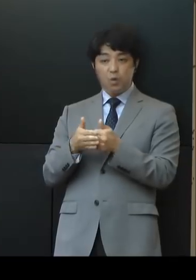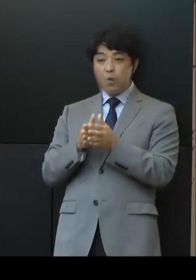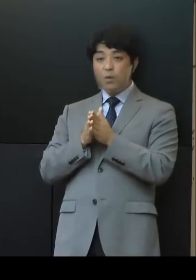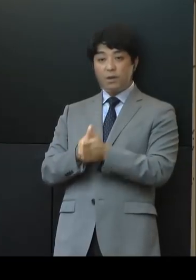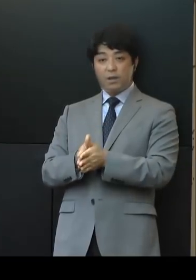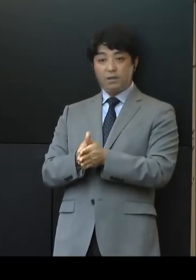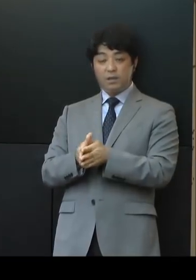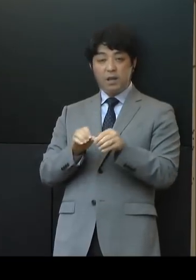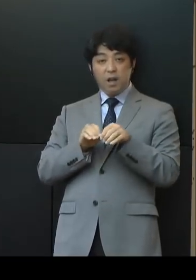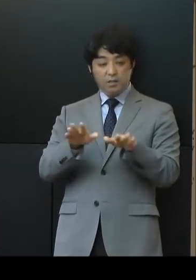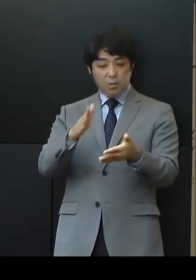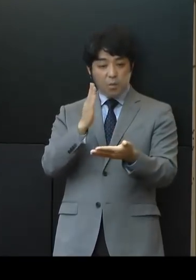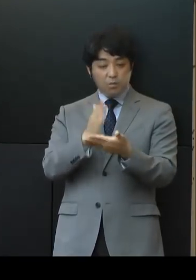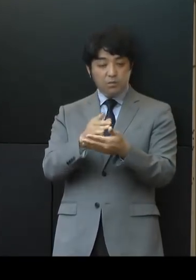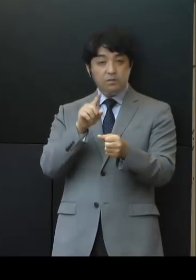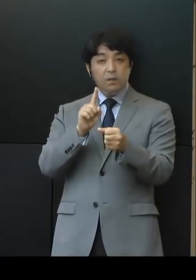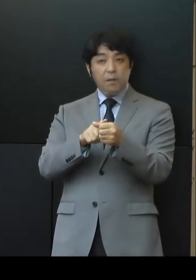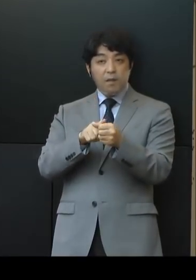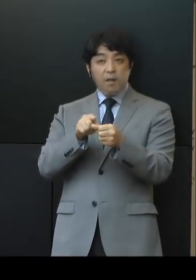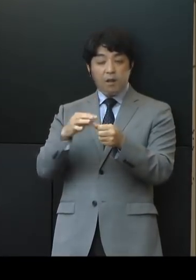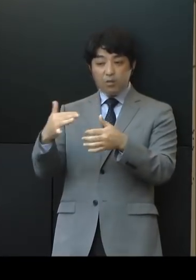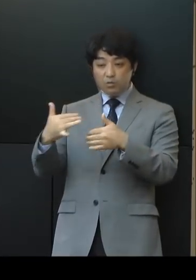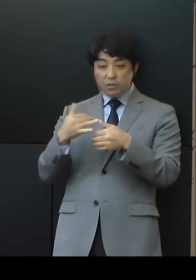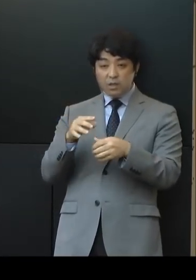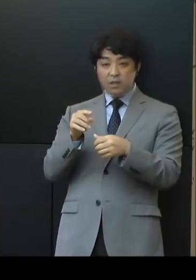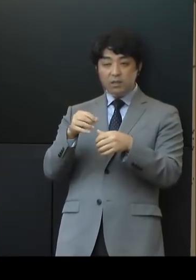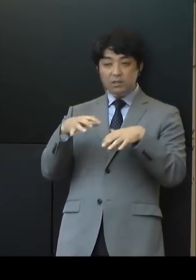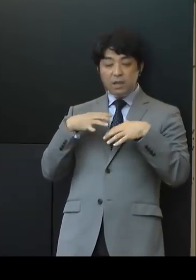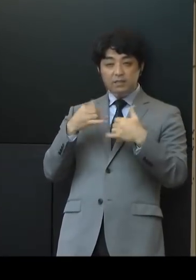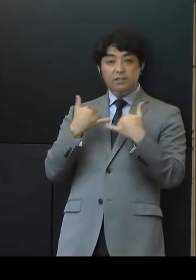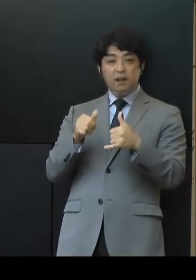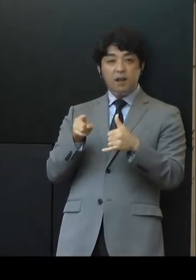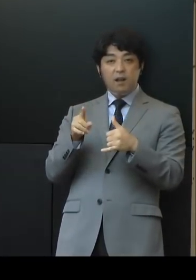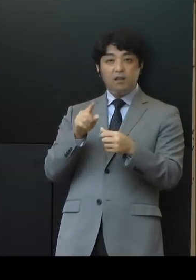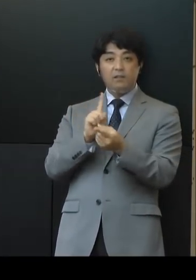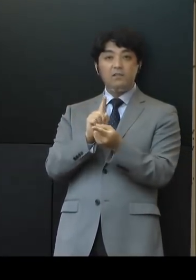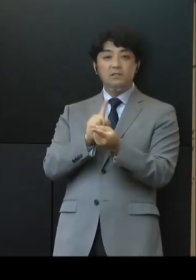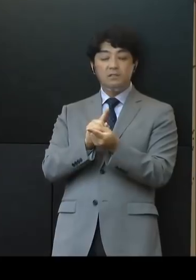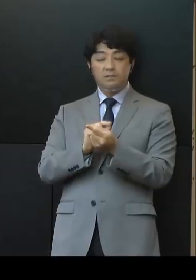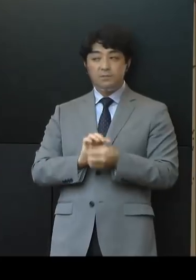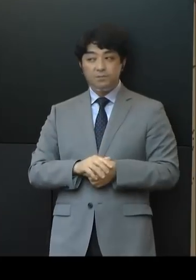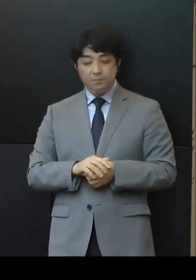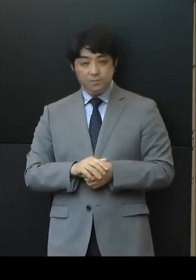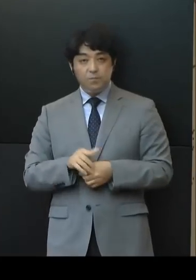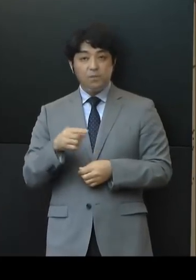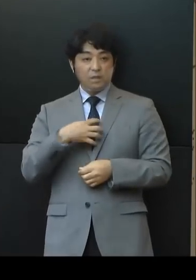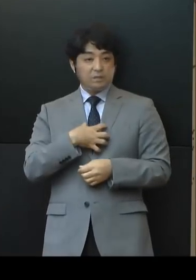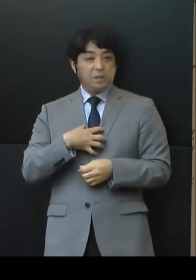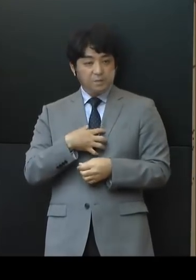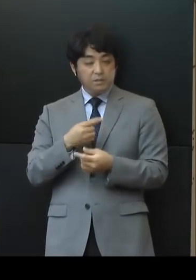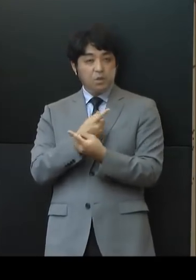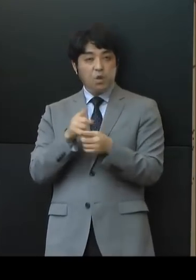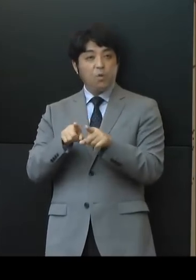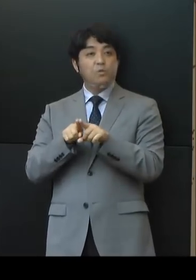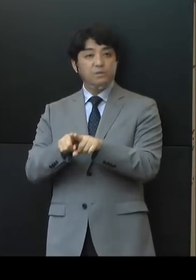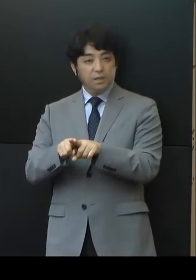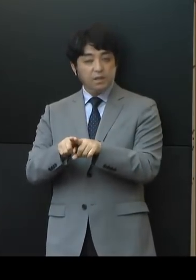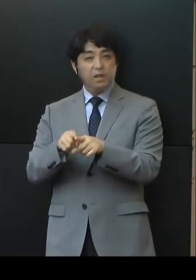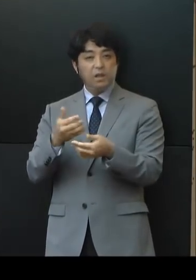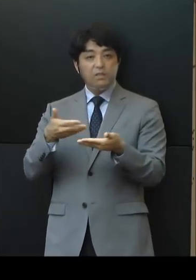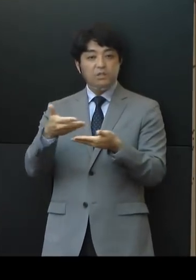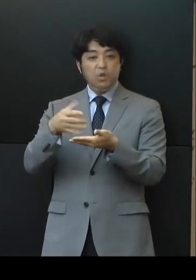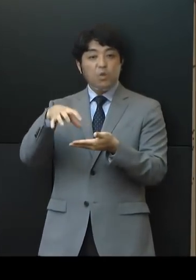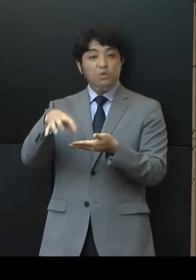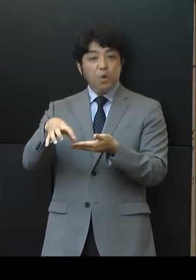大防止に協力いただいた事業者に対しまして、経済的な痛みに寄り添い、事業継続を後押しするための支